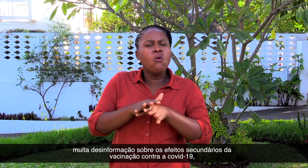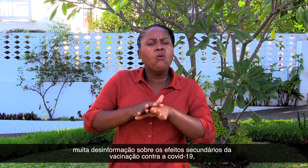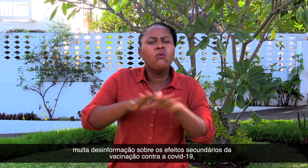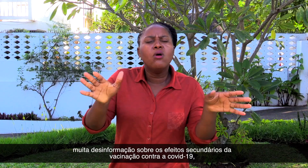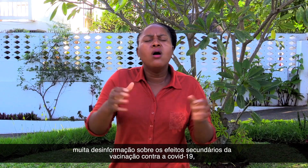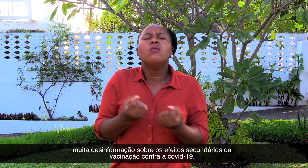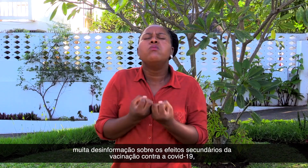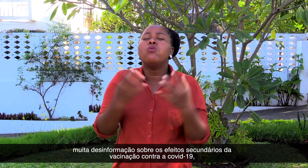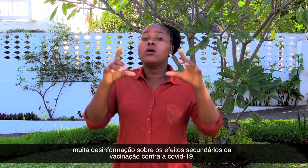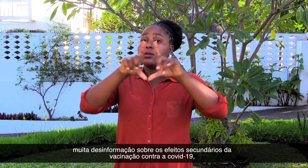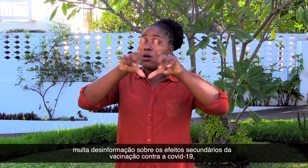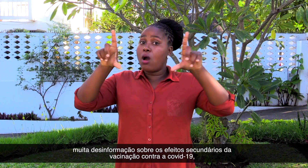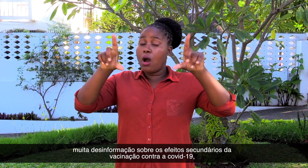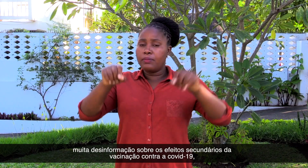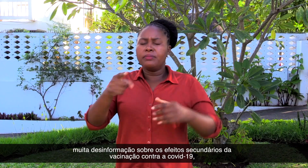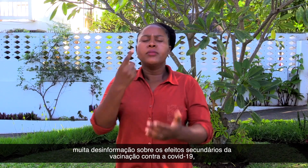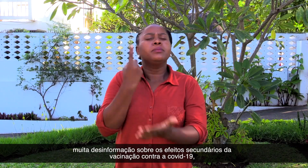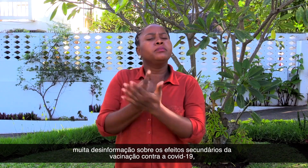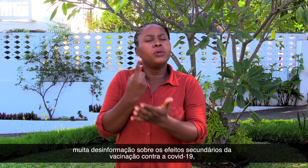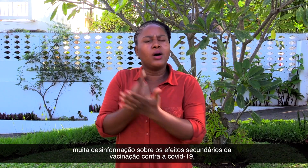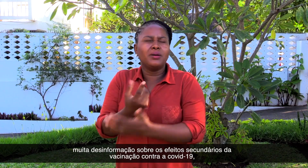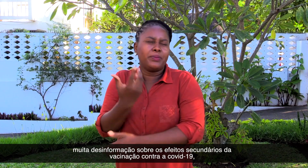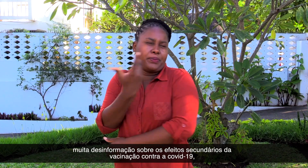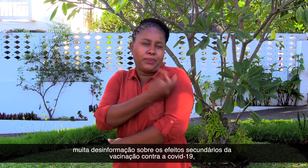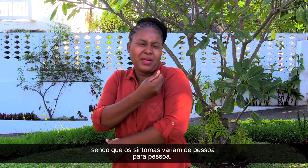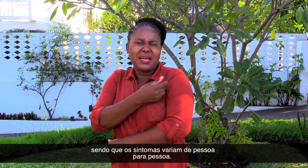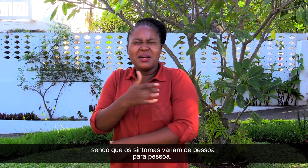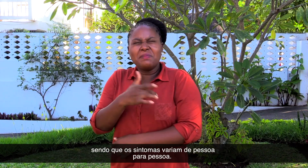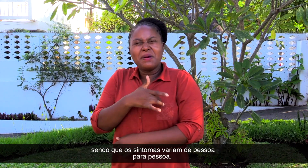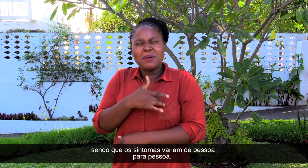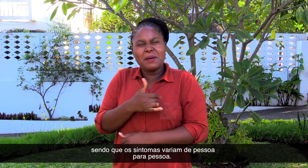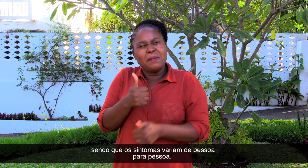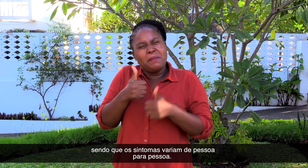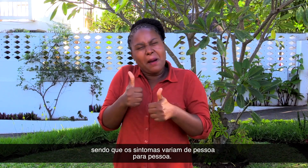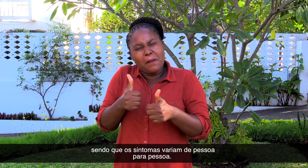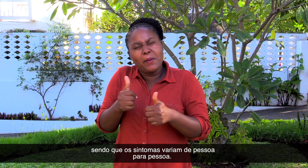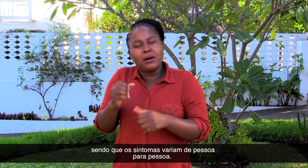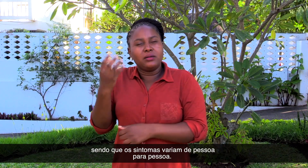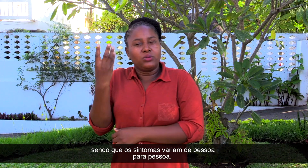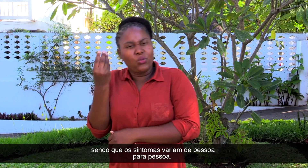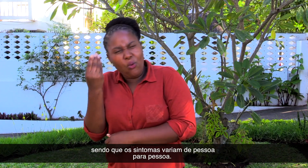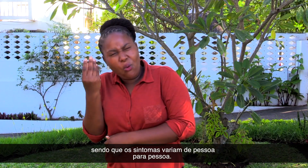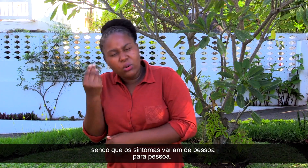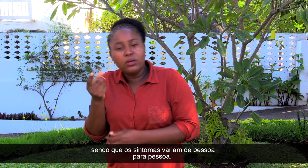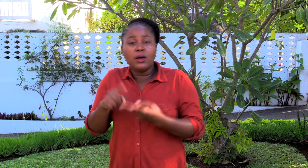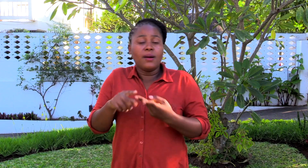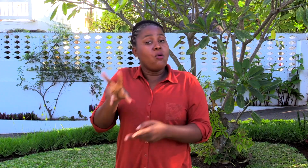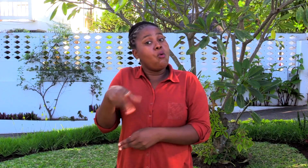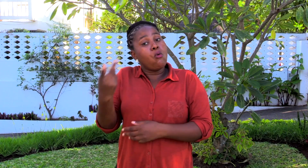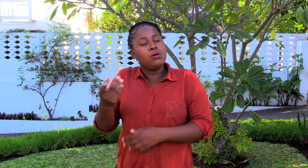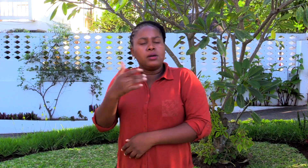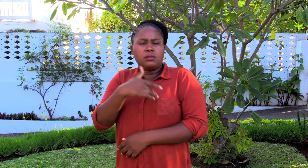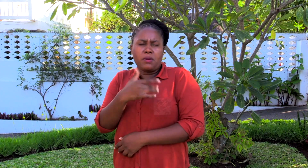desinformação sobre os efeitos secundários da vacinação contra a Covid-19, sendo que os sintomas variam de pessoa para pessoa.